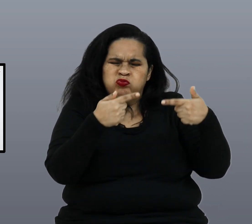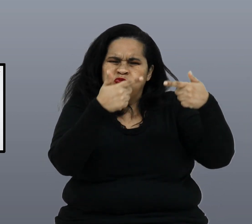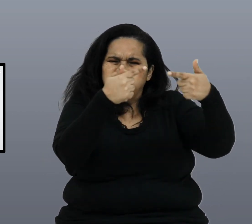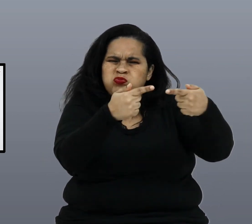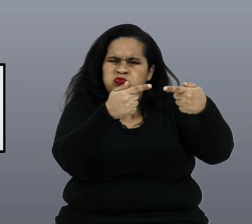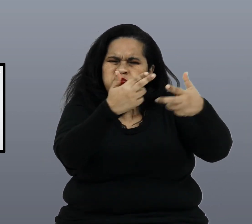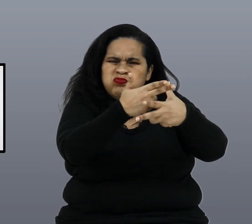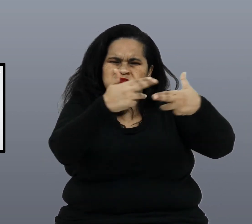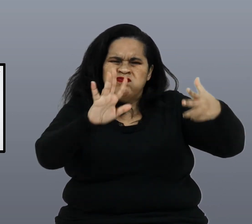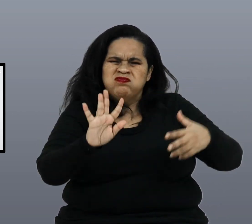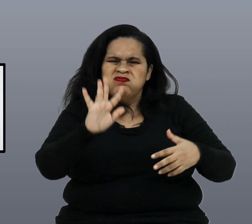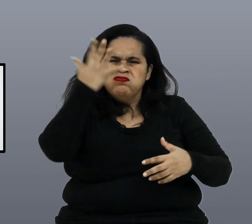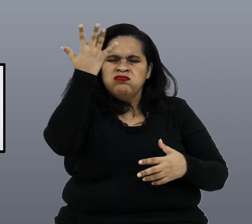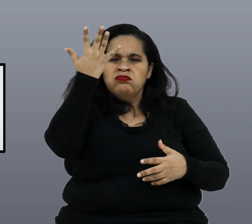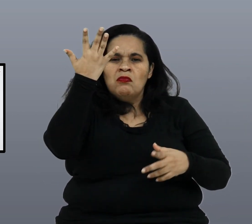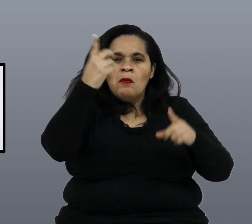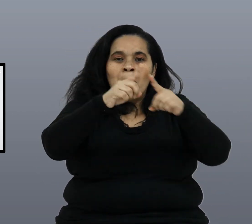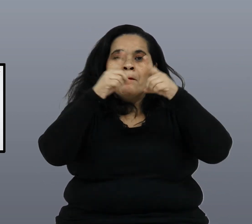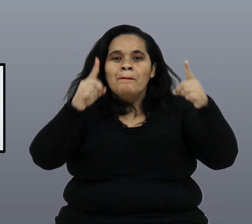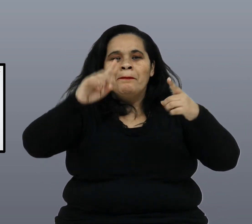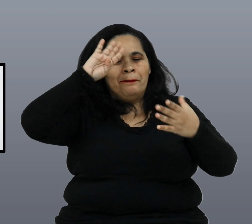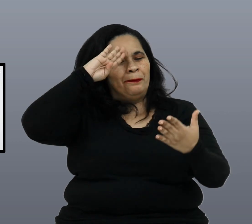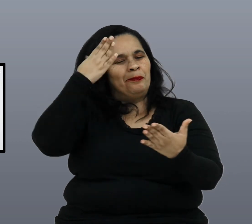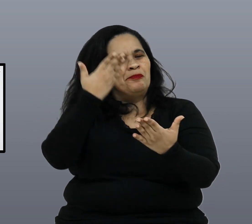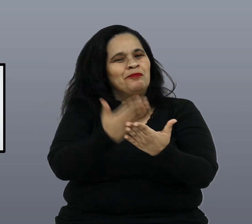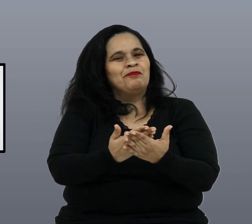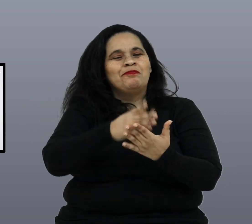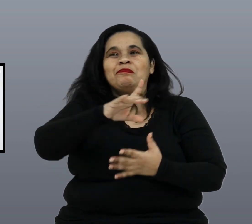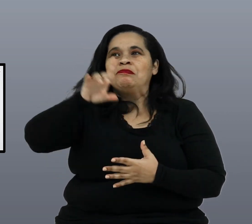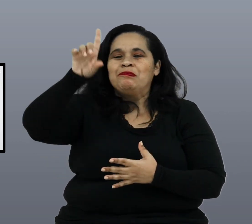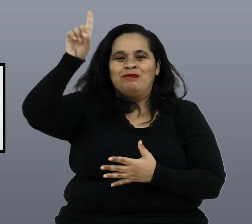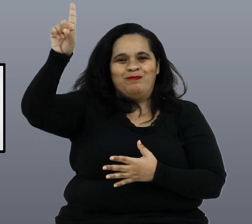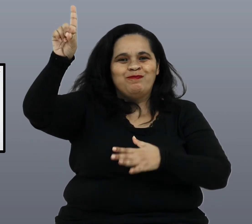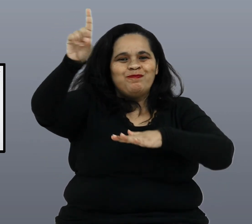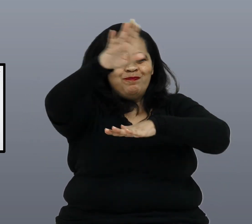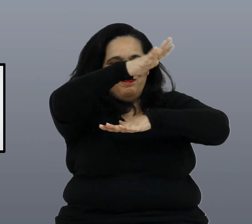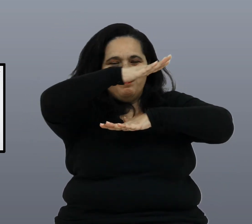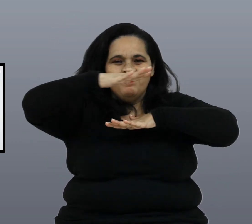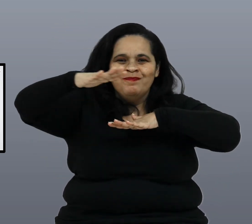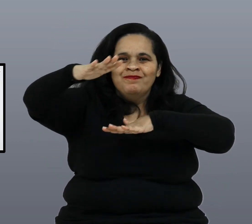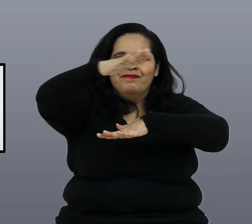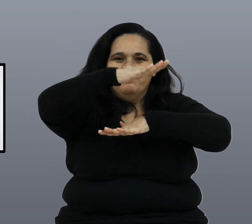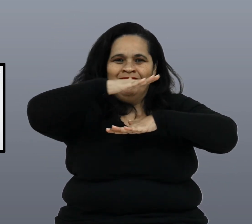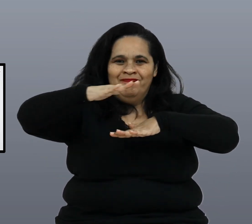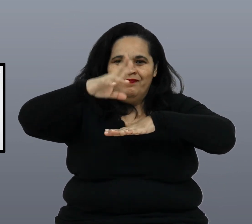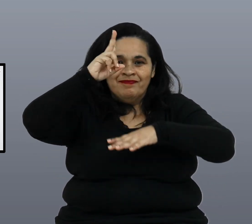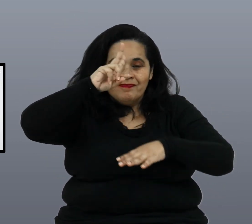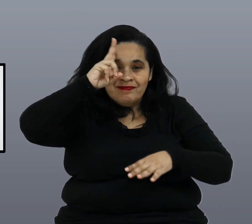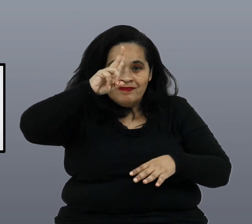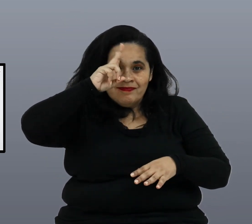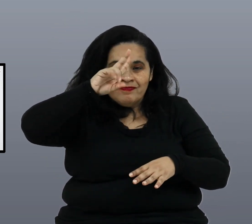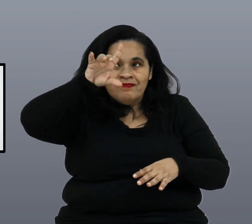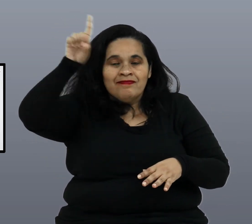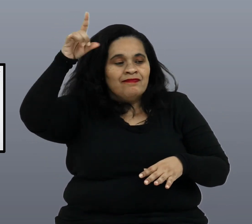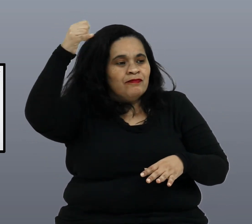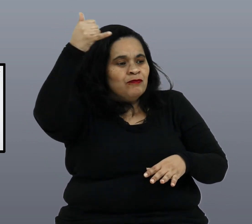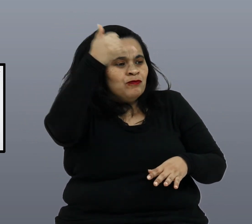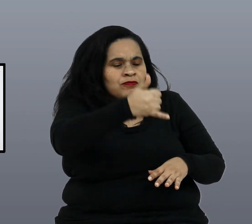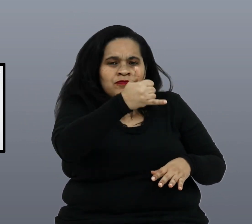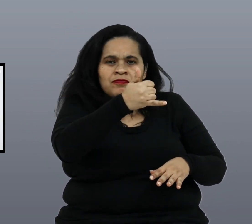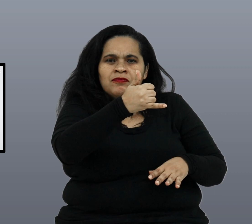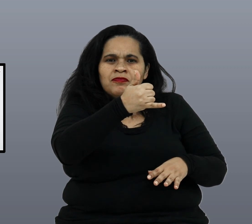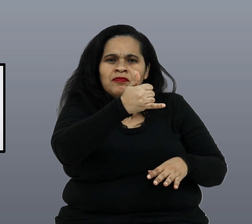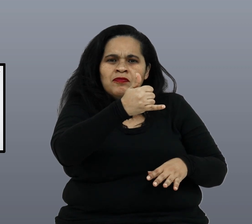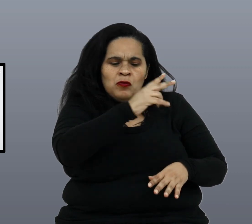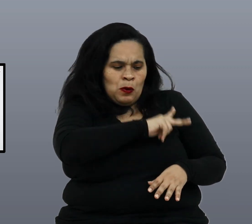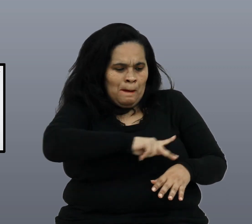está acontecendo, e você tem a certeza que está no domínio de Deus. O Senhor já tinha dito a Daniel, já falou com o apóstolo